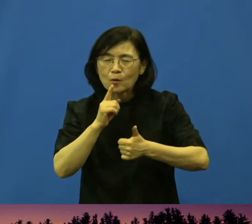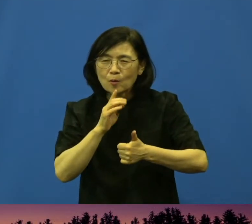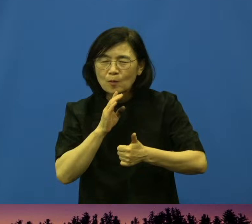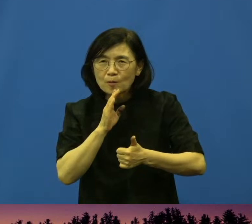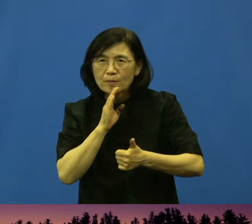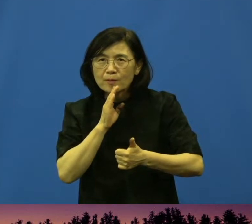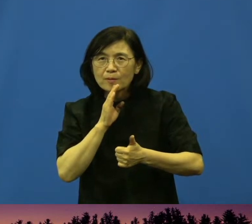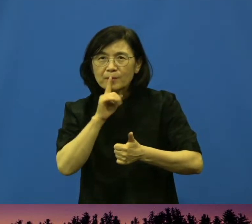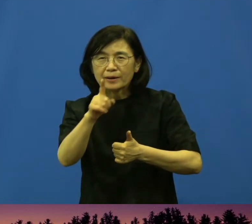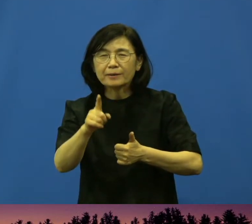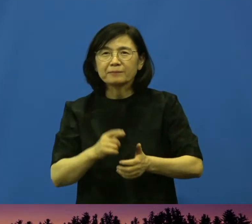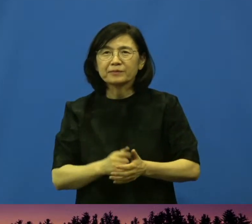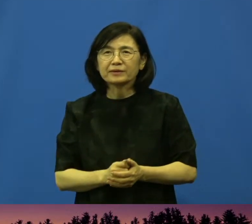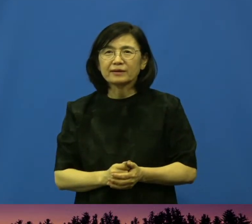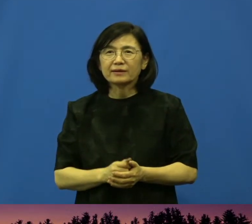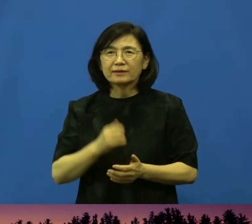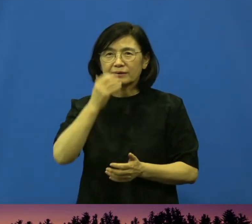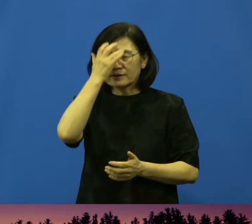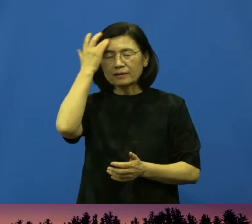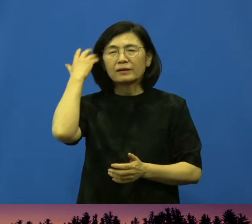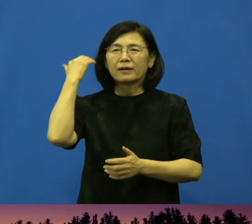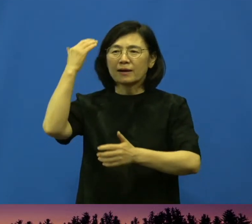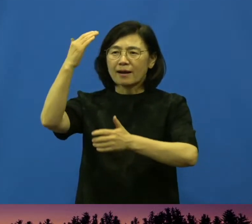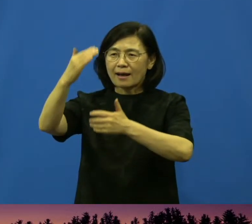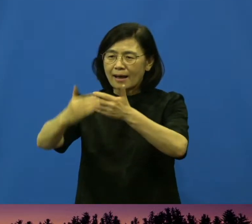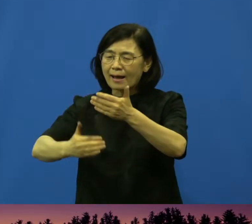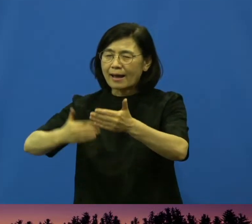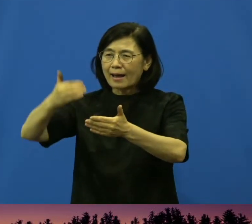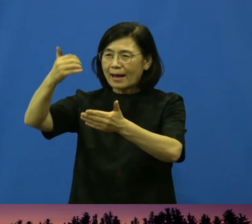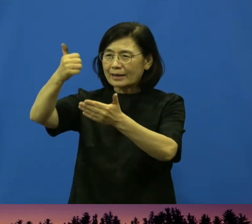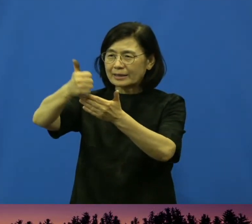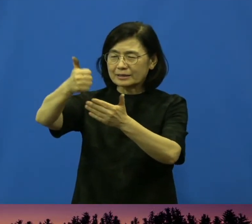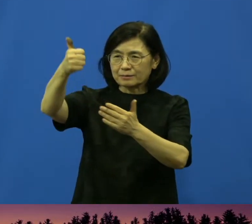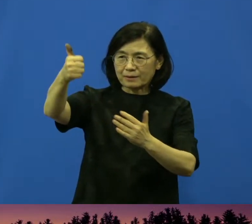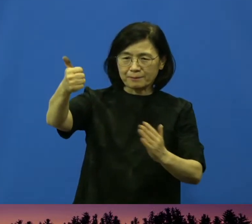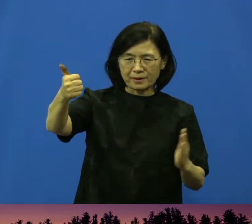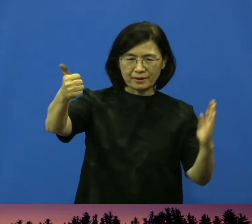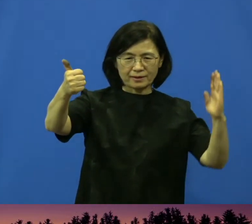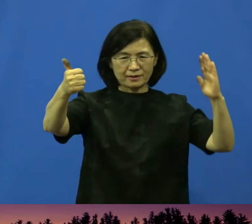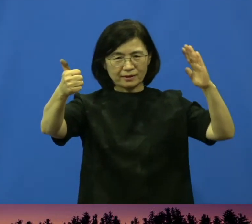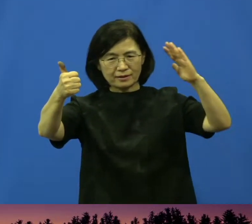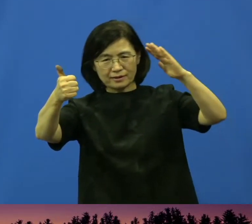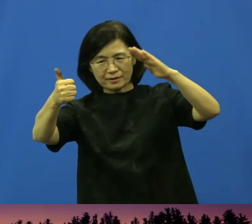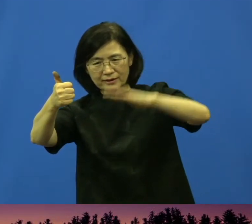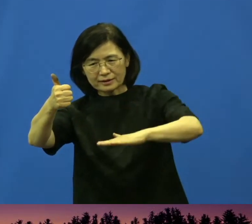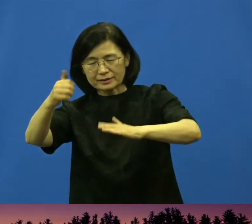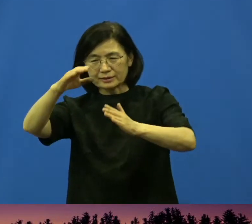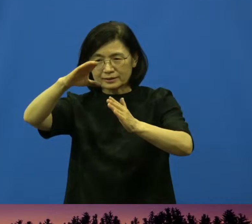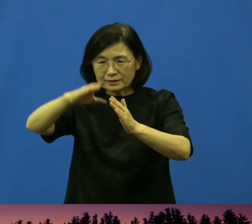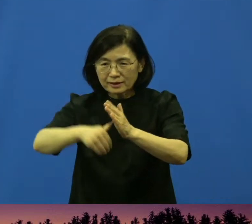정복된 상태가 될 때 비로소 이긴 자로 살게 된다는 거예요.